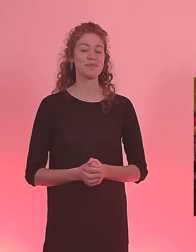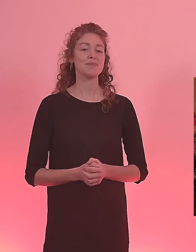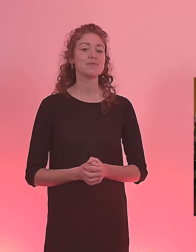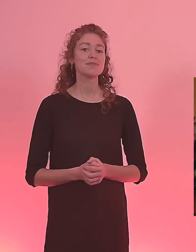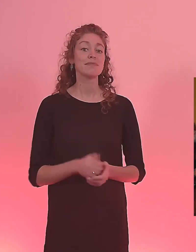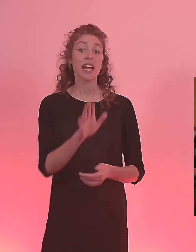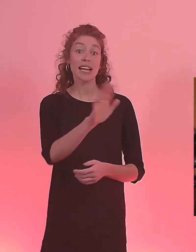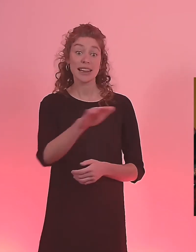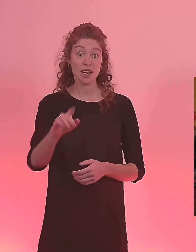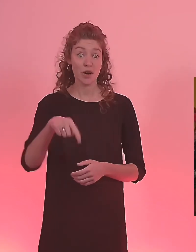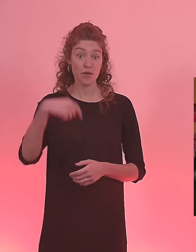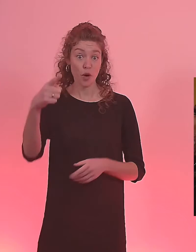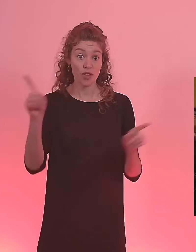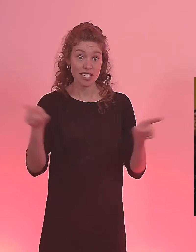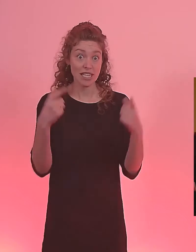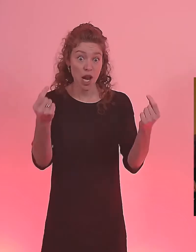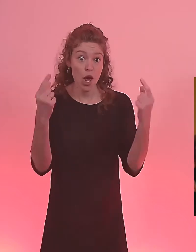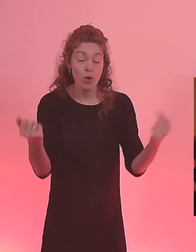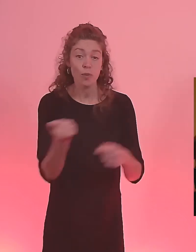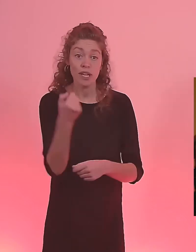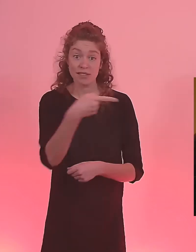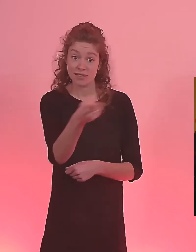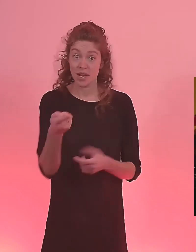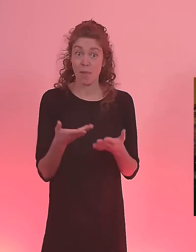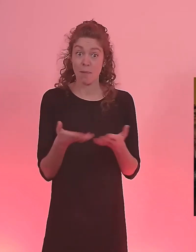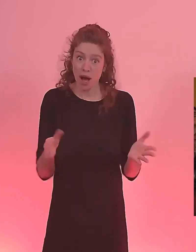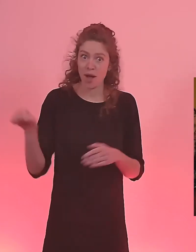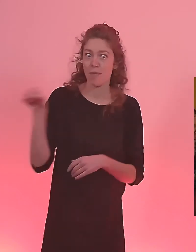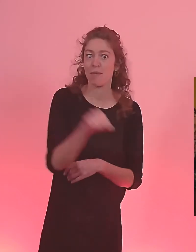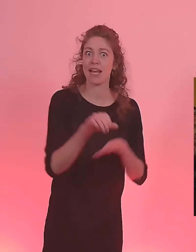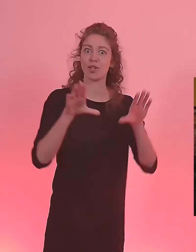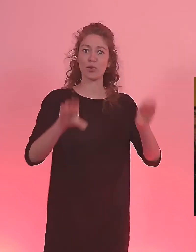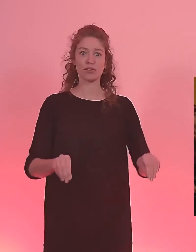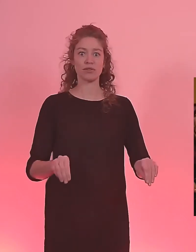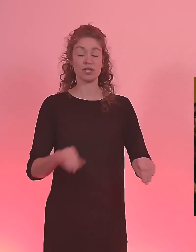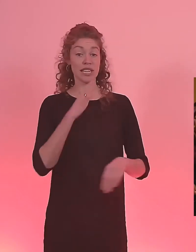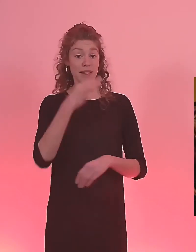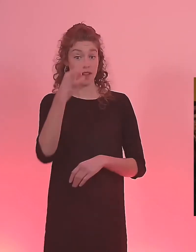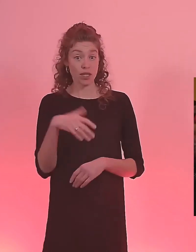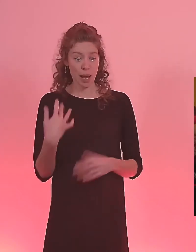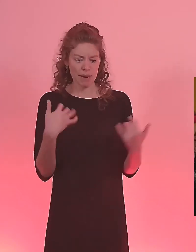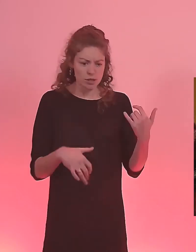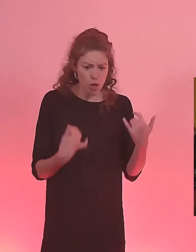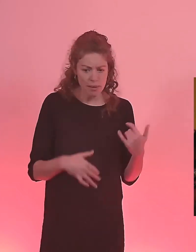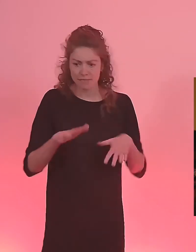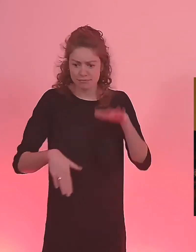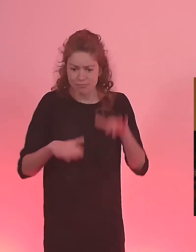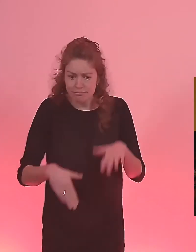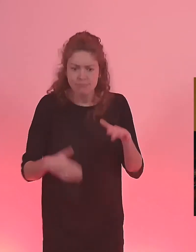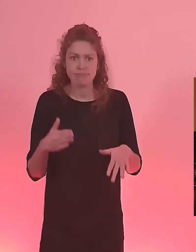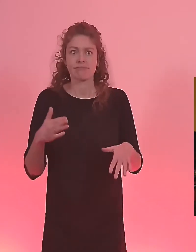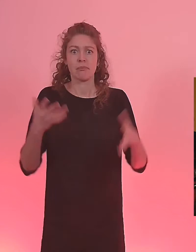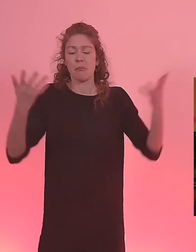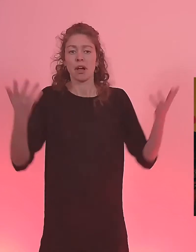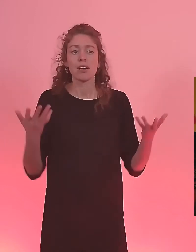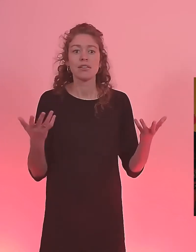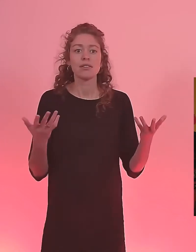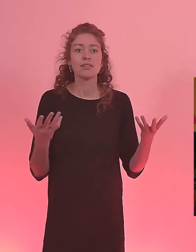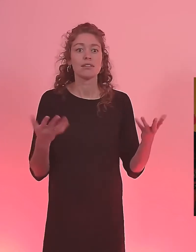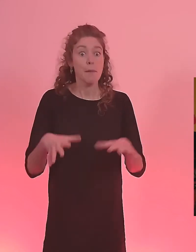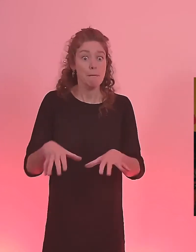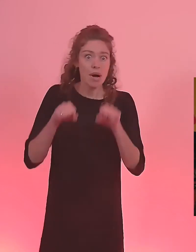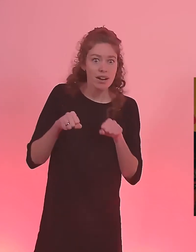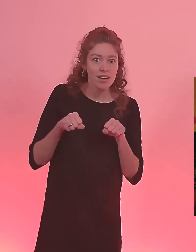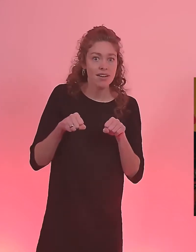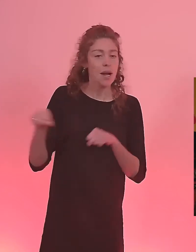liedje mogen jullie allemaal meedoen. Dus heb je thuis een instrument liggen? Pak het erbij en ga lekker met ons mee muziek maken.